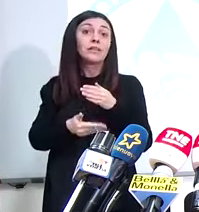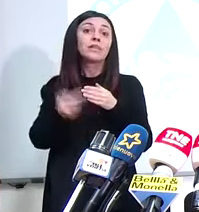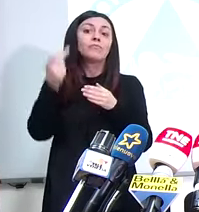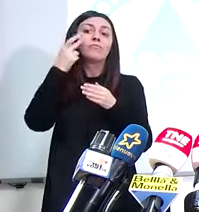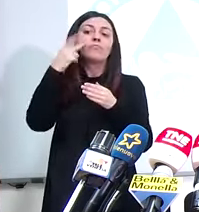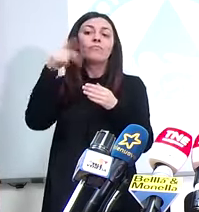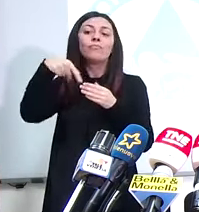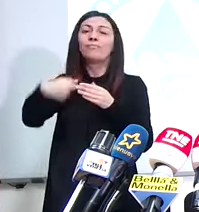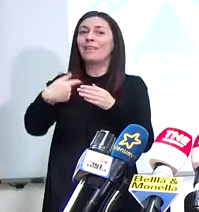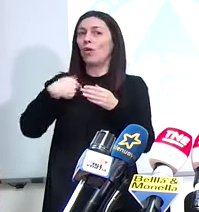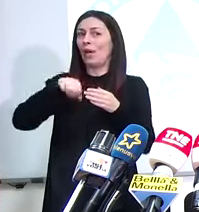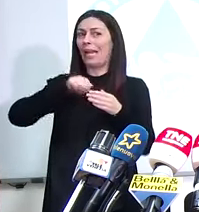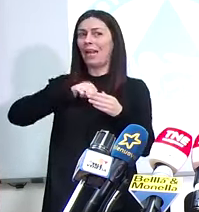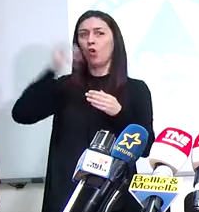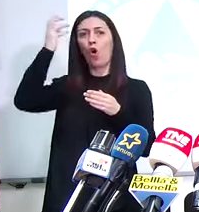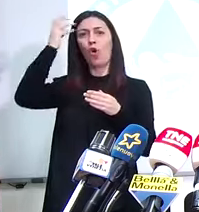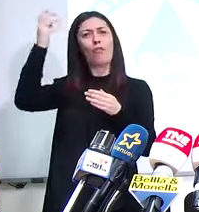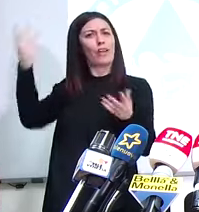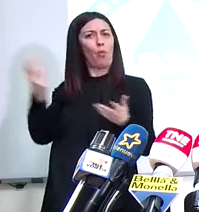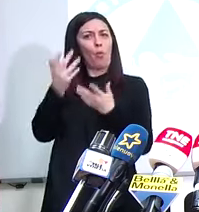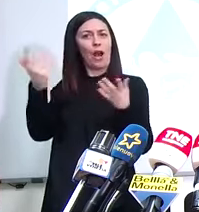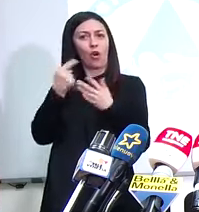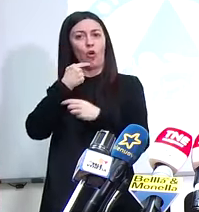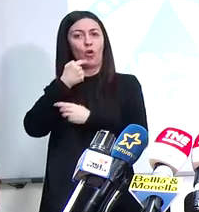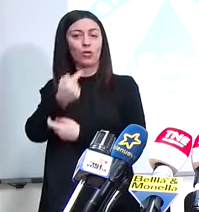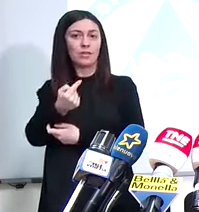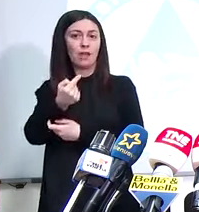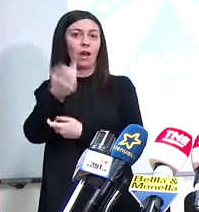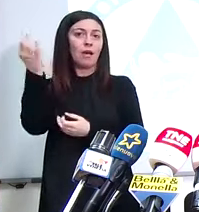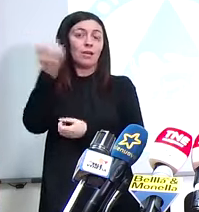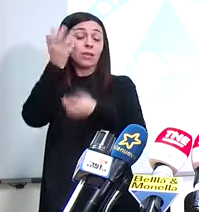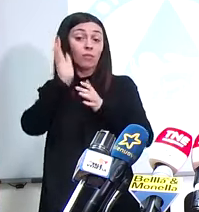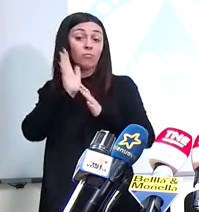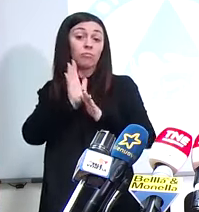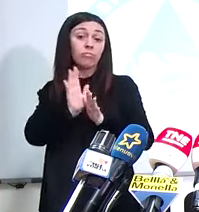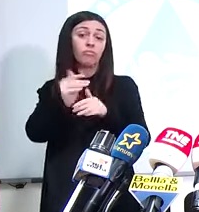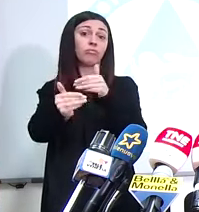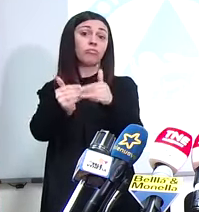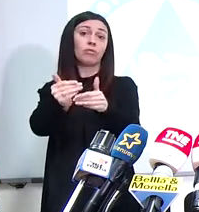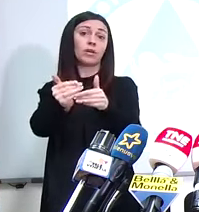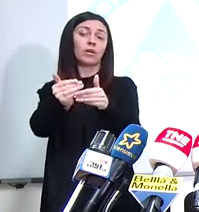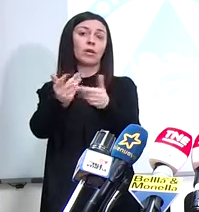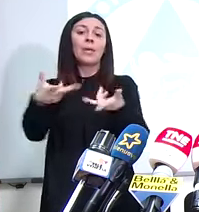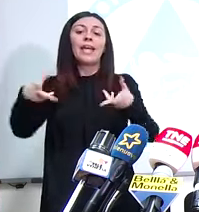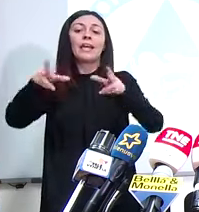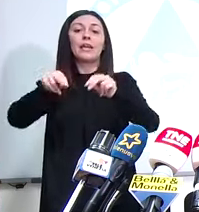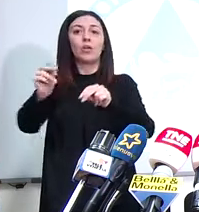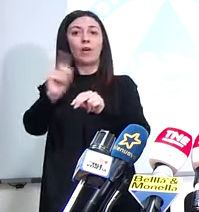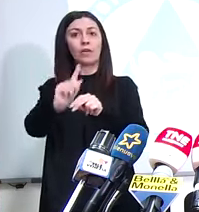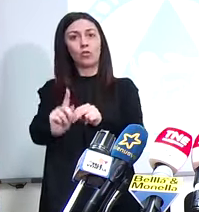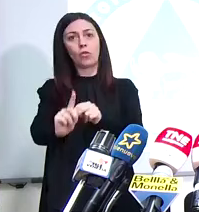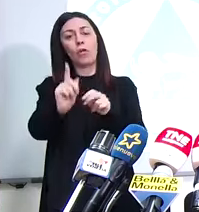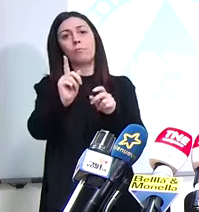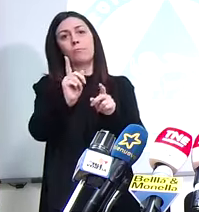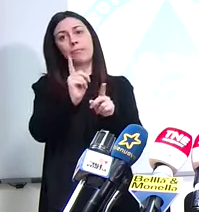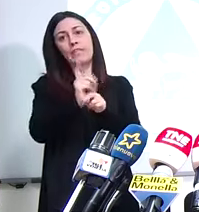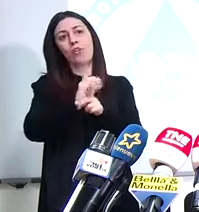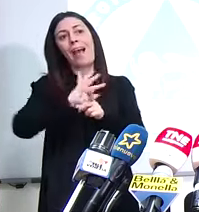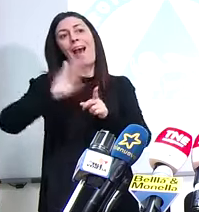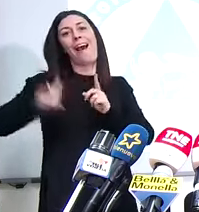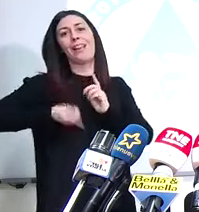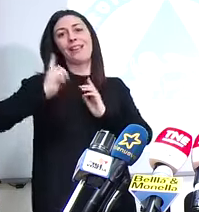anche perché se fosse lasciato a perdere non fosse rinnovato e ciò nelle misure che dovrebbe essere recuperato in altra maniera di mezzo